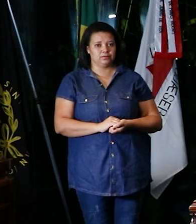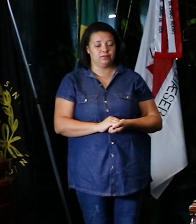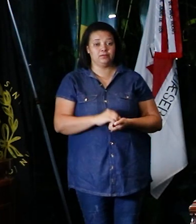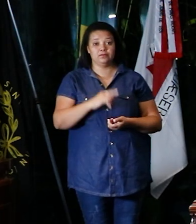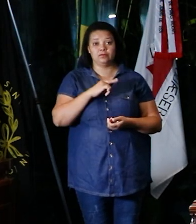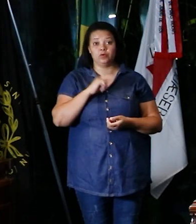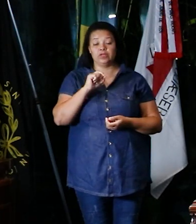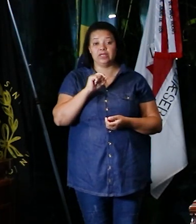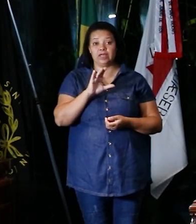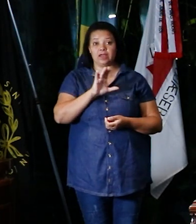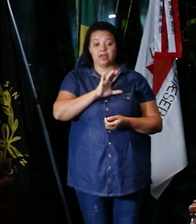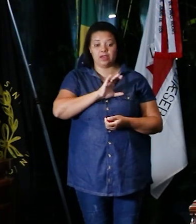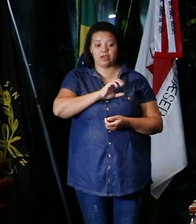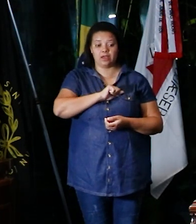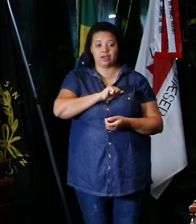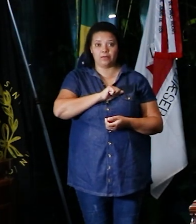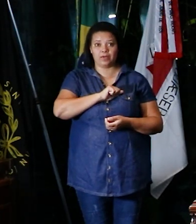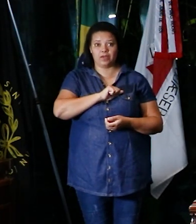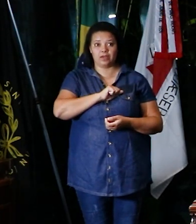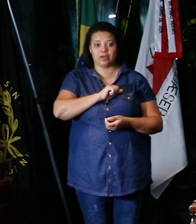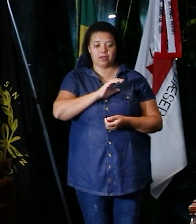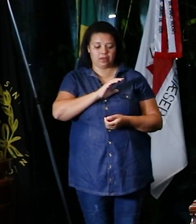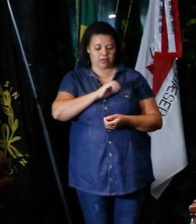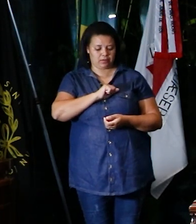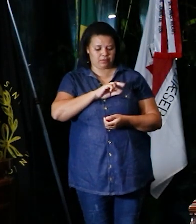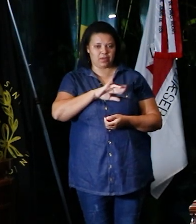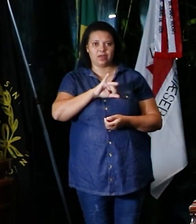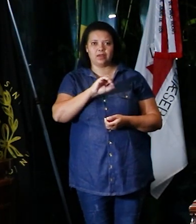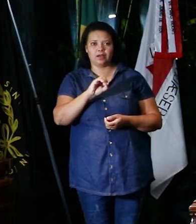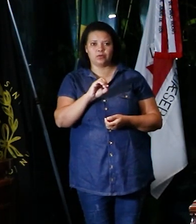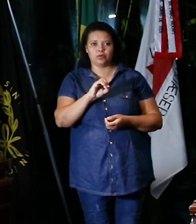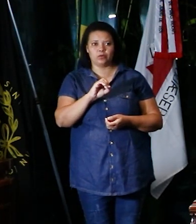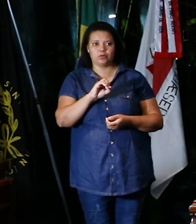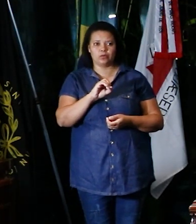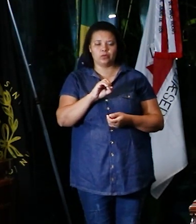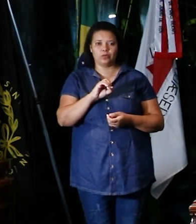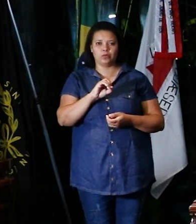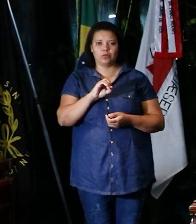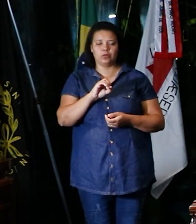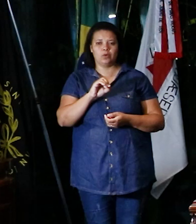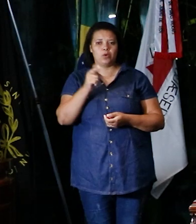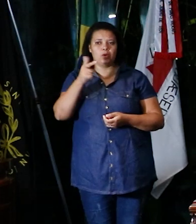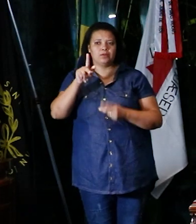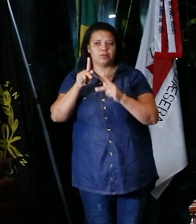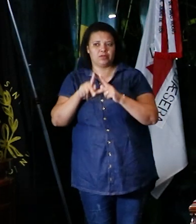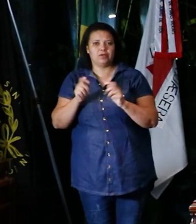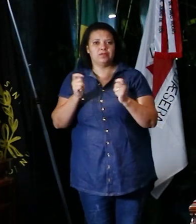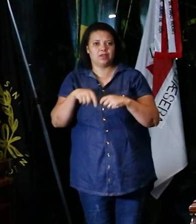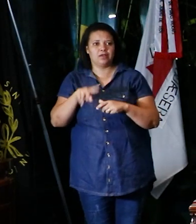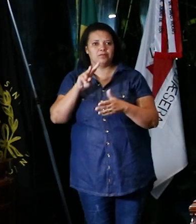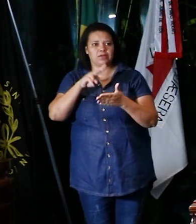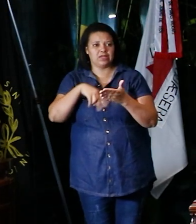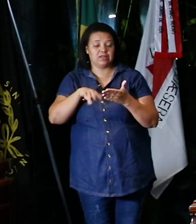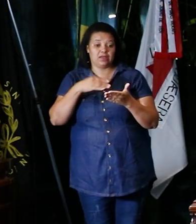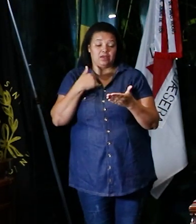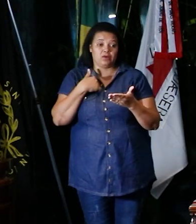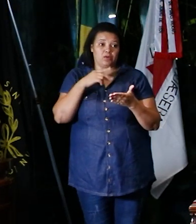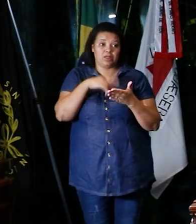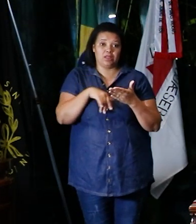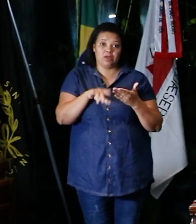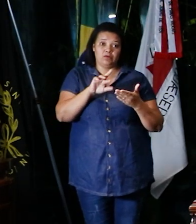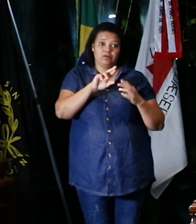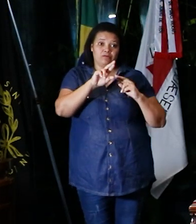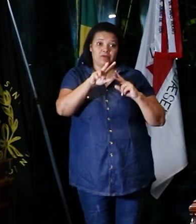Amaro, que é até difícil de ler, viu? Pode ser que alguém leia de outro jeito, completamente diferente de mim, e